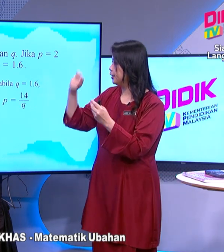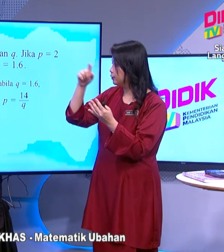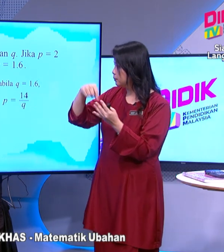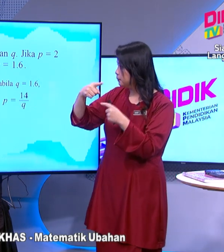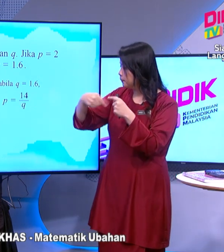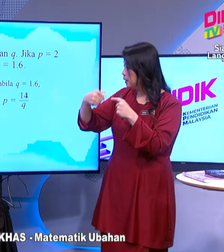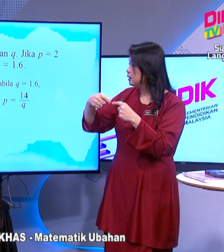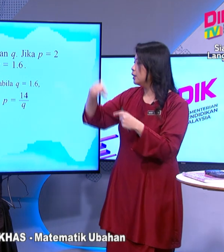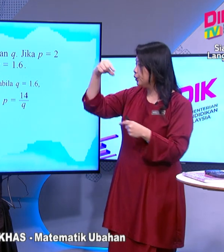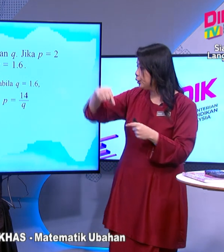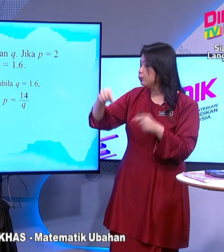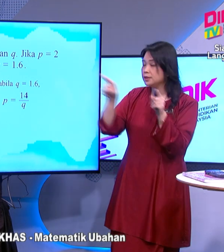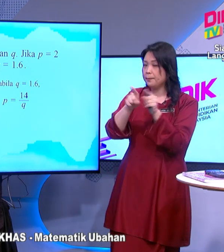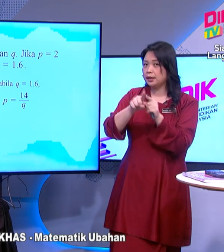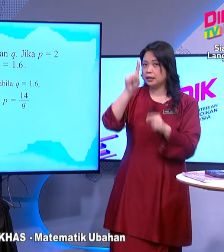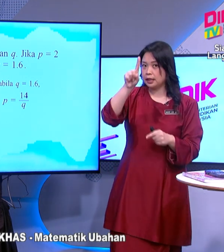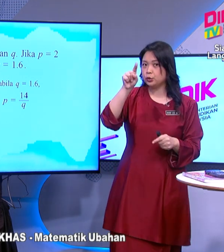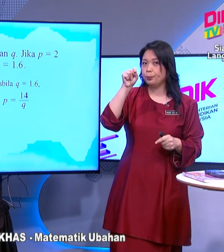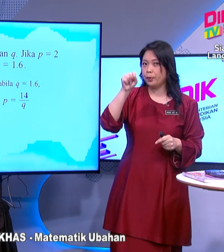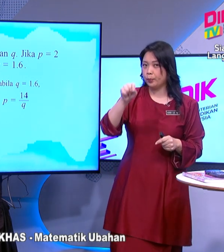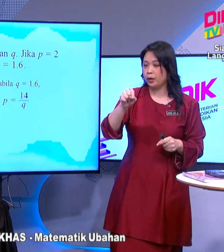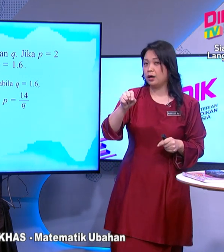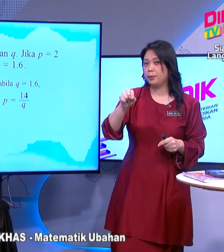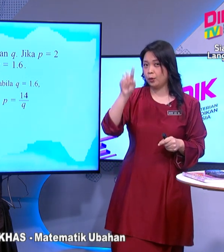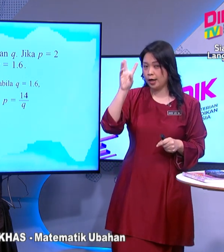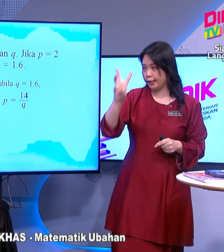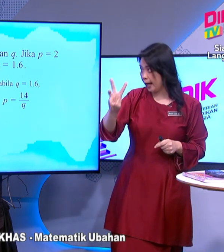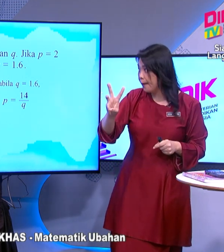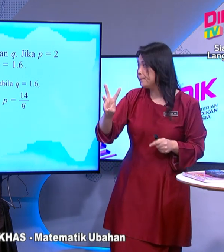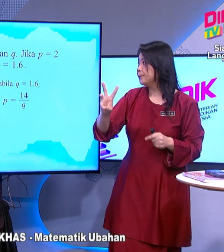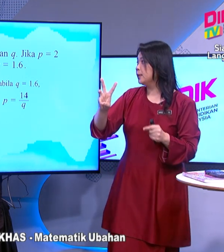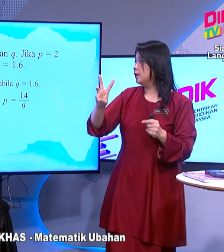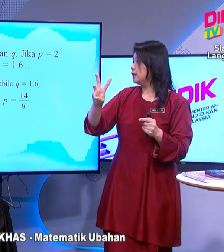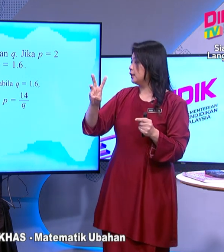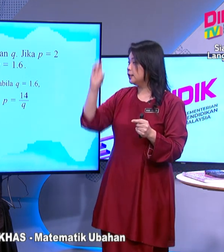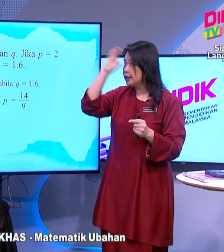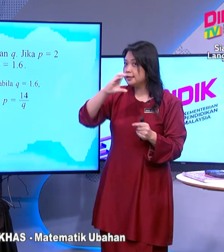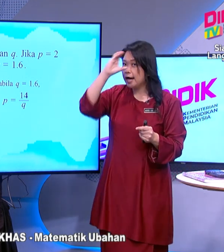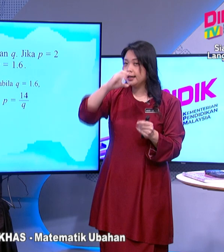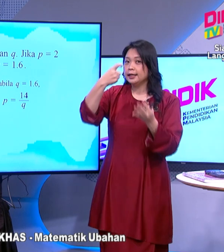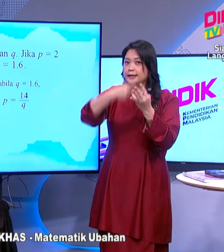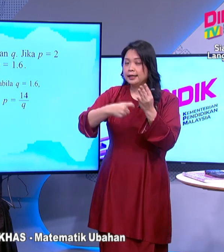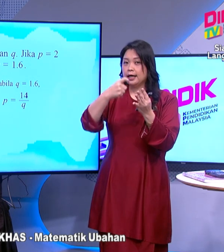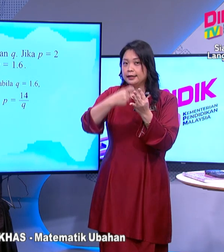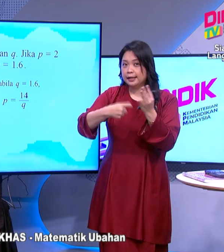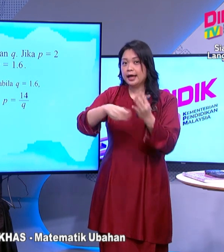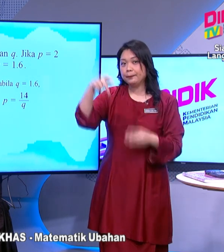hits bila Q = 1 pupuk puluhan 6 kita cari nilai